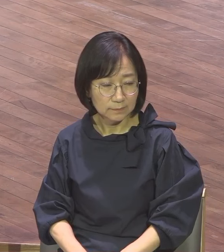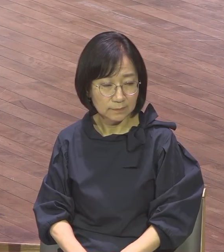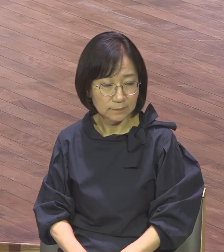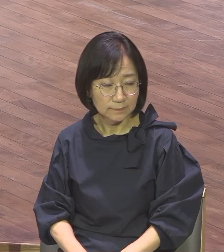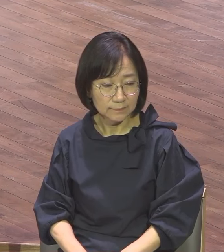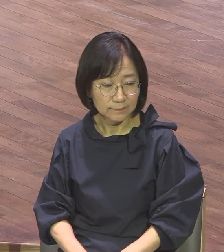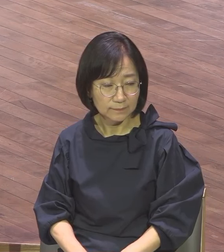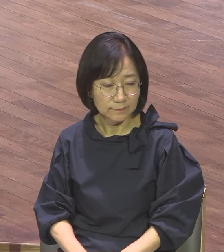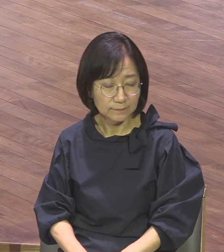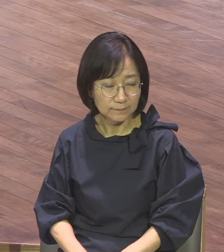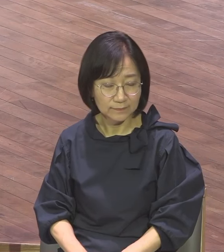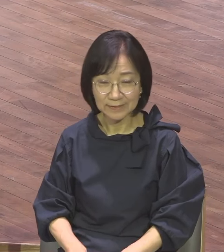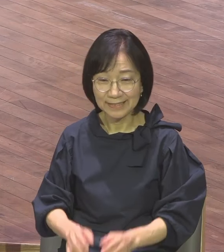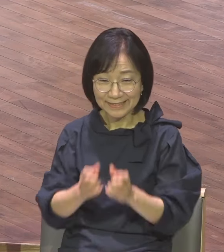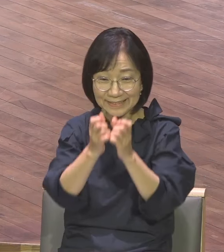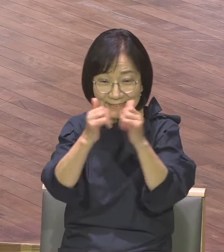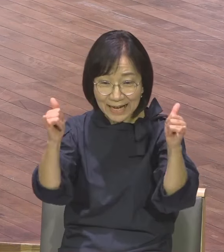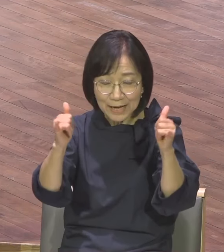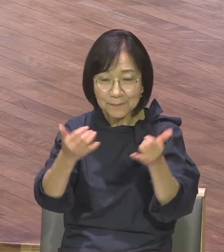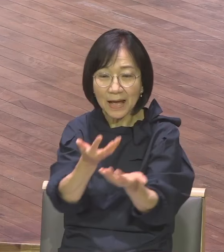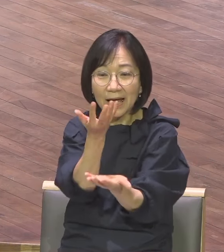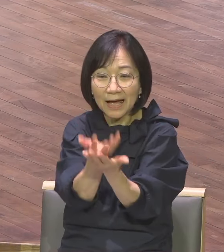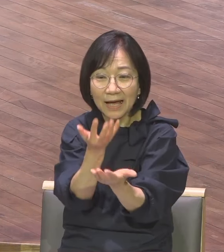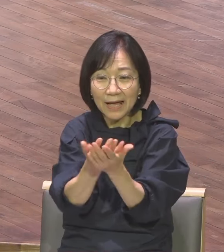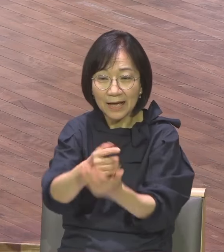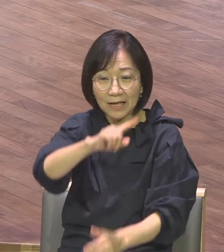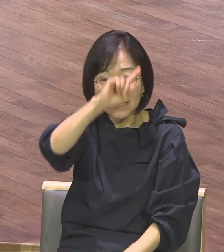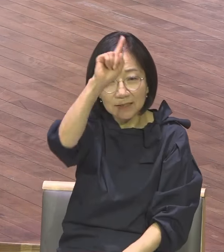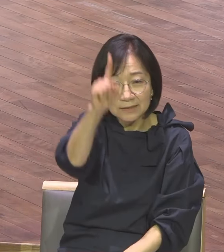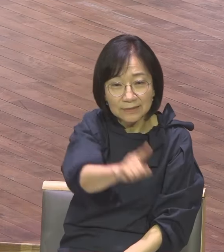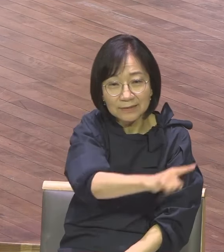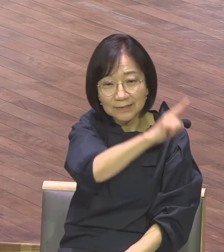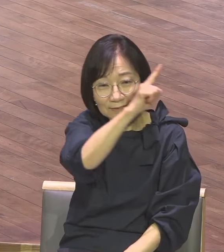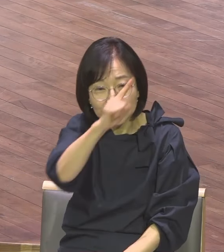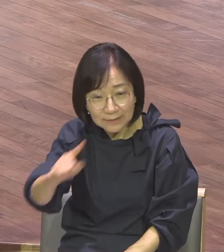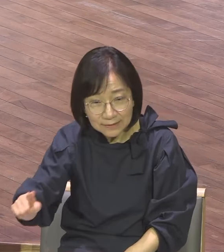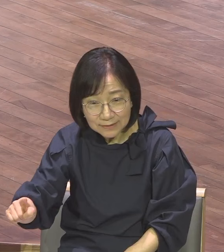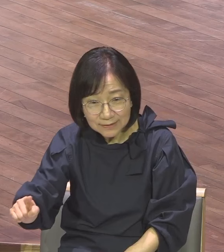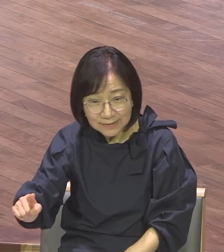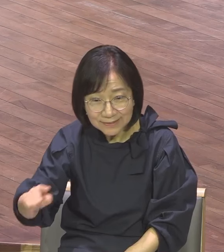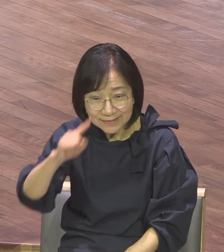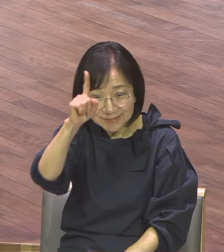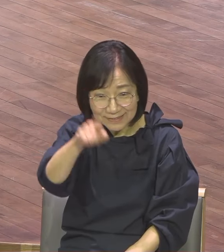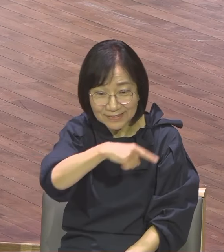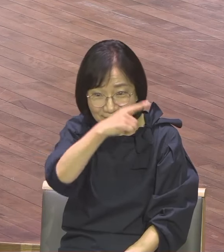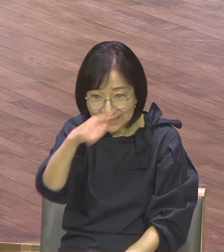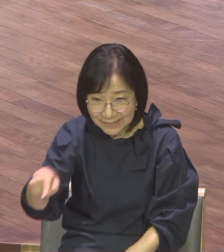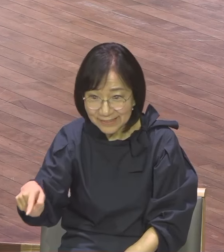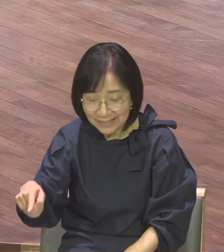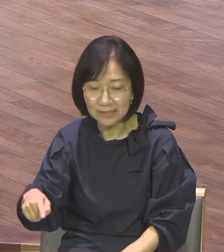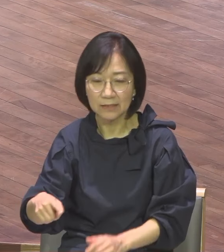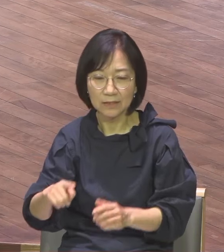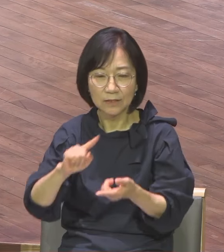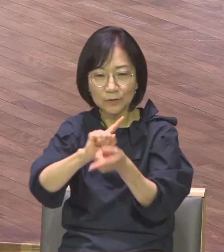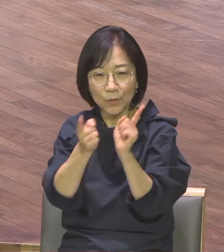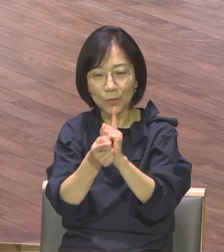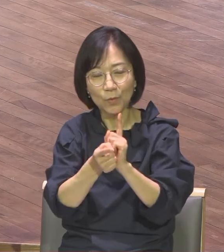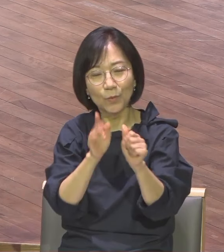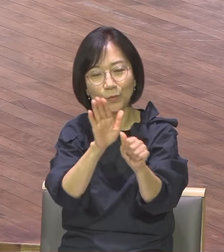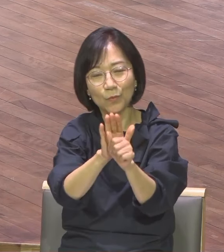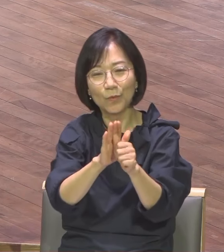사실 사람 인자를 보면요, 사람 두 사람이 서로 기대고 있잖아요. 두 사람이 서로 짐이 되는 것이